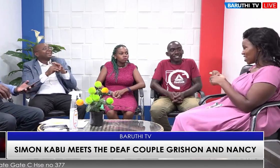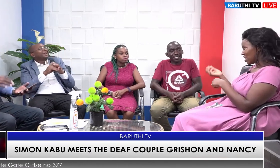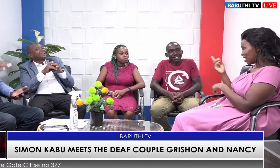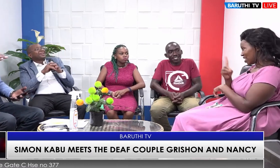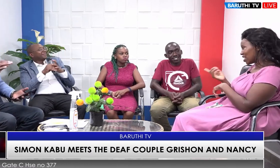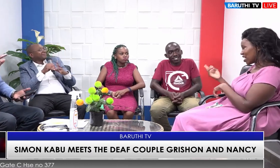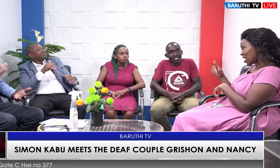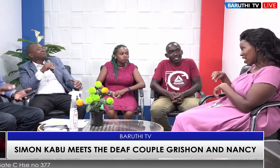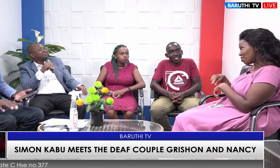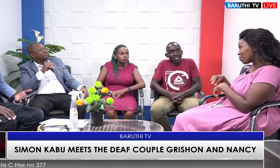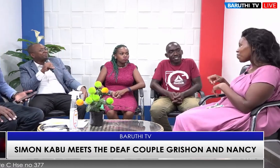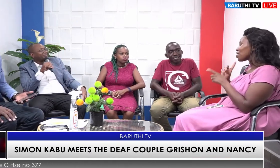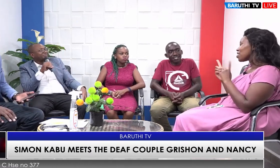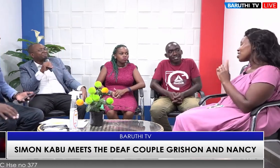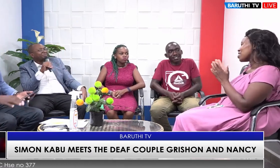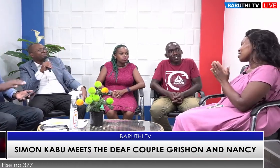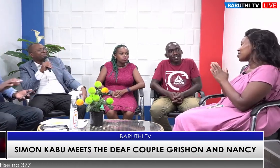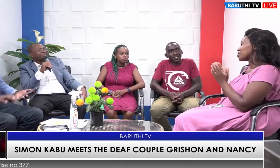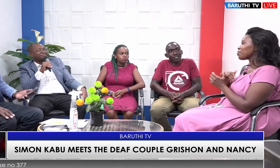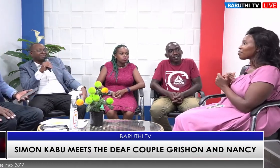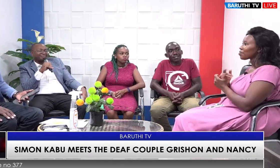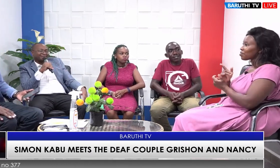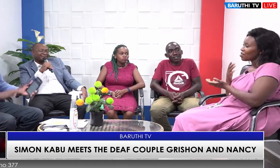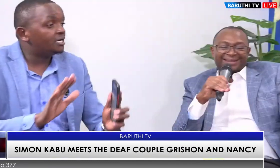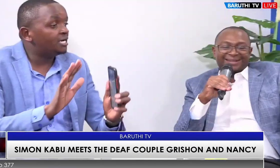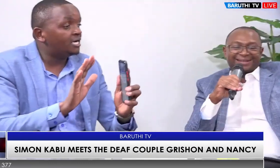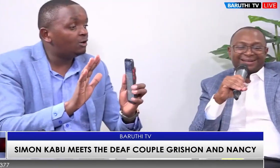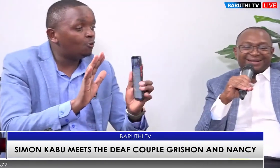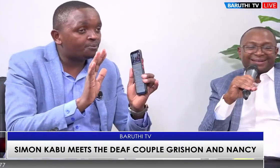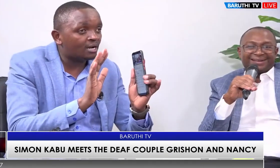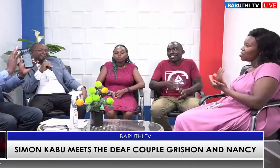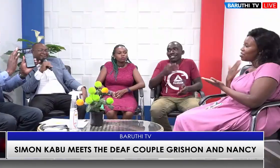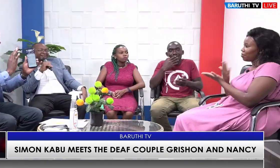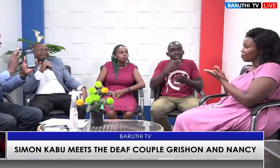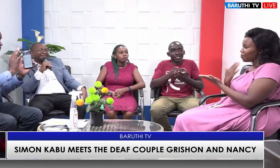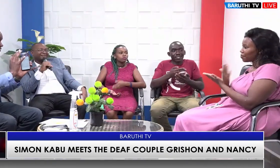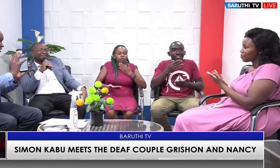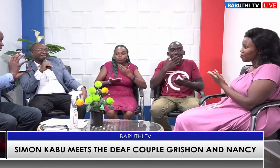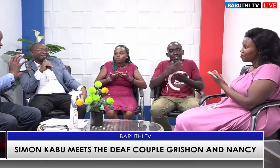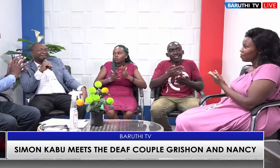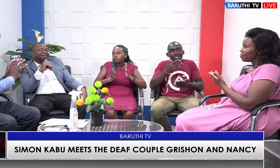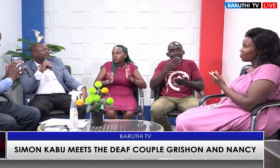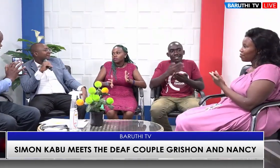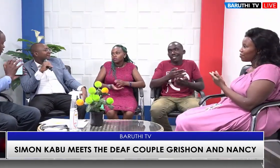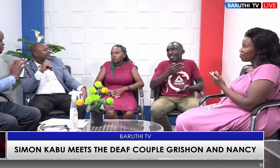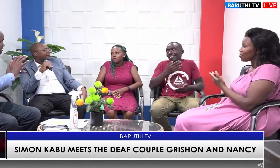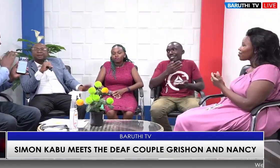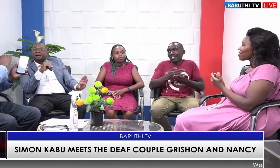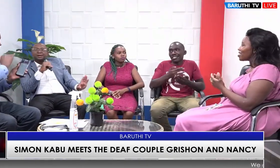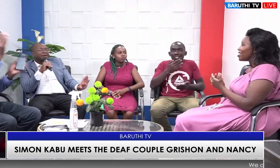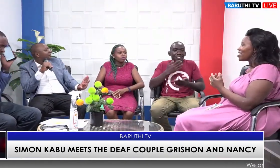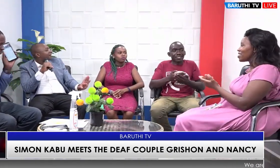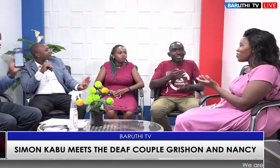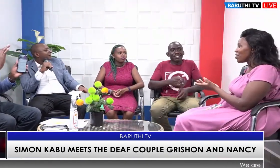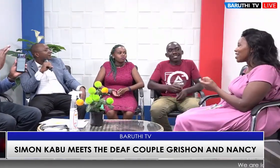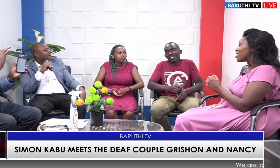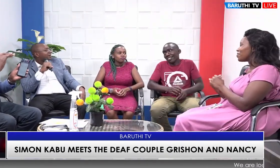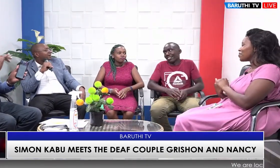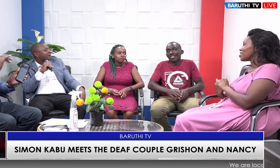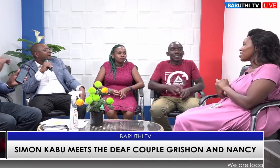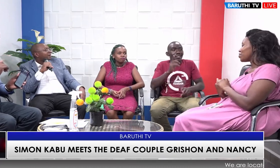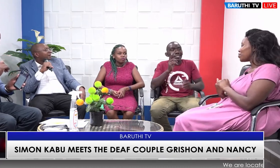kumejengwa. Hata umeshtuka kuona kuna by the way nimeshtuka sana. But unauza maziwa? Nilikuwa taniboy wa gari za